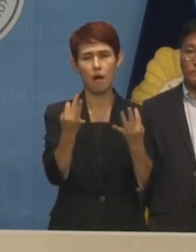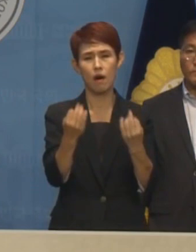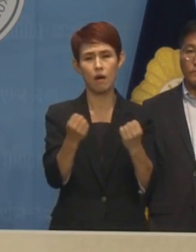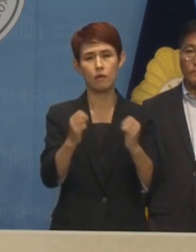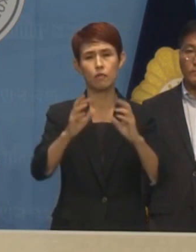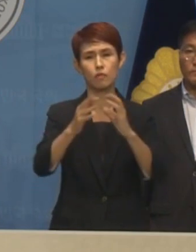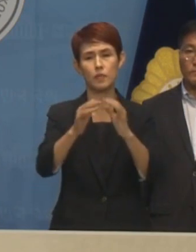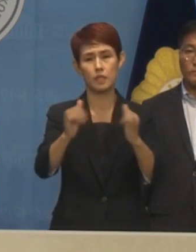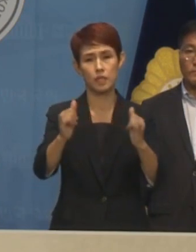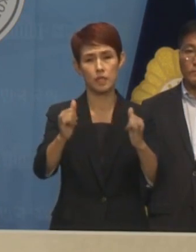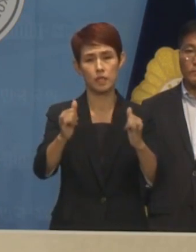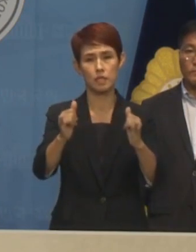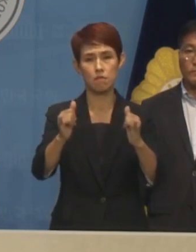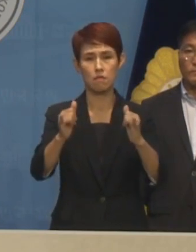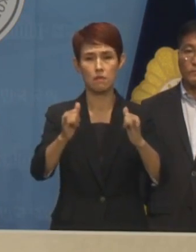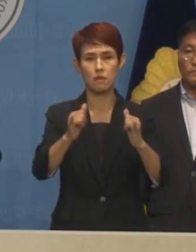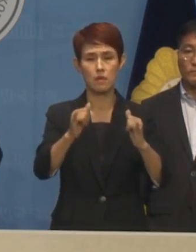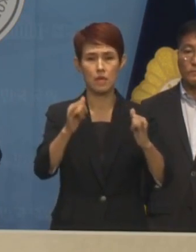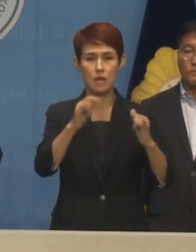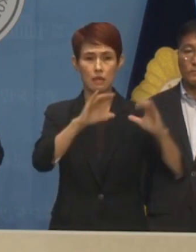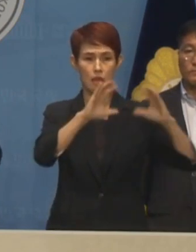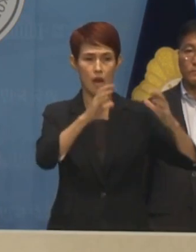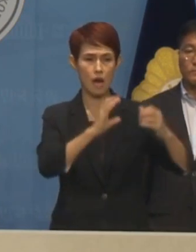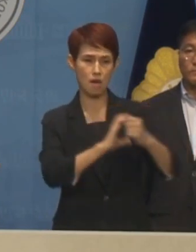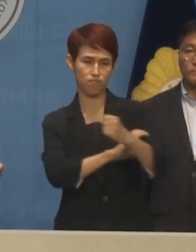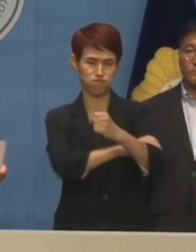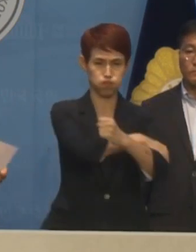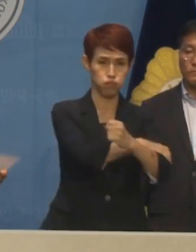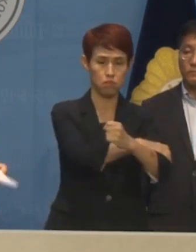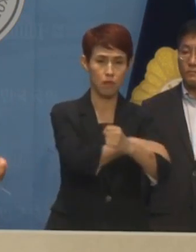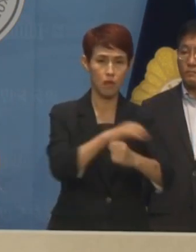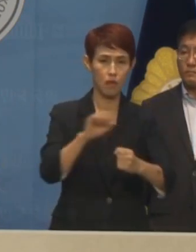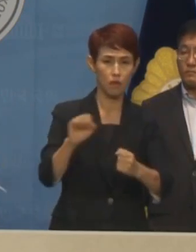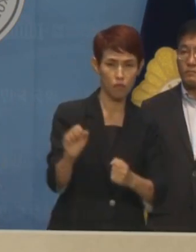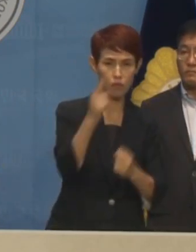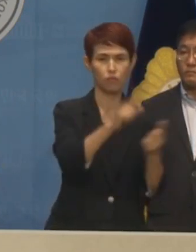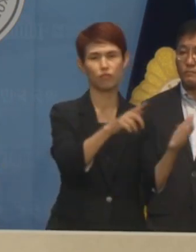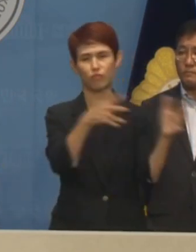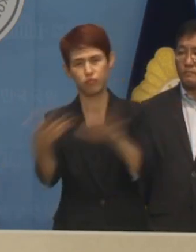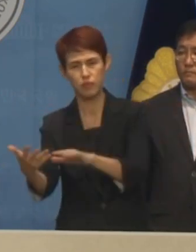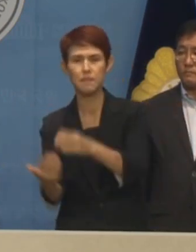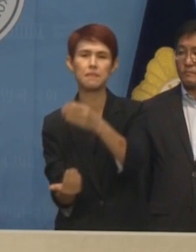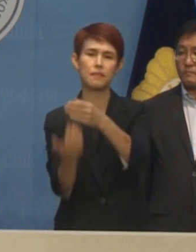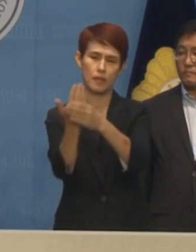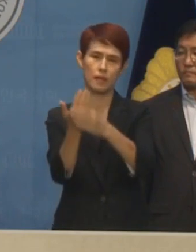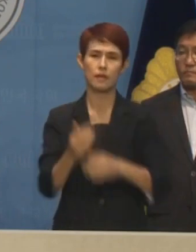양민들이 국가 권력에 의해 무참하게 희생된 사건입니다.